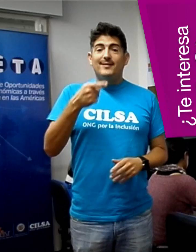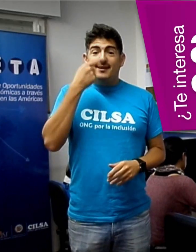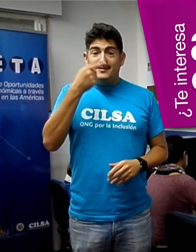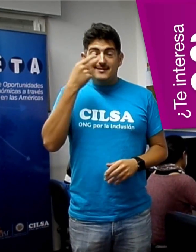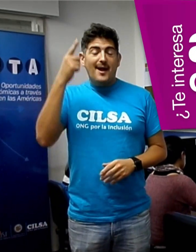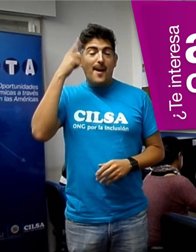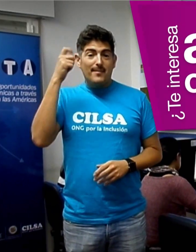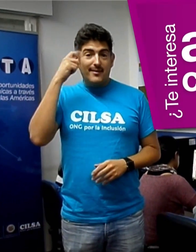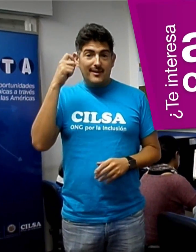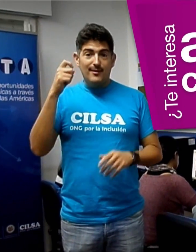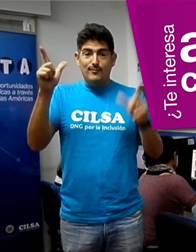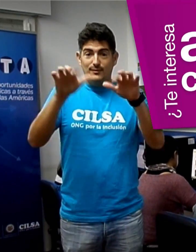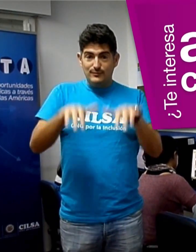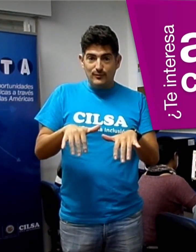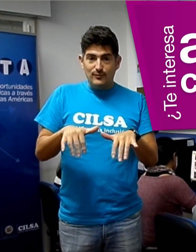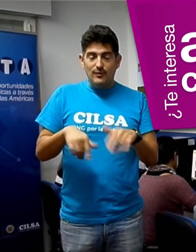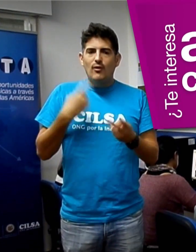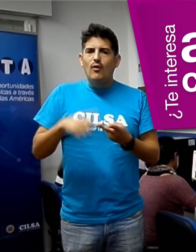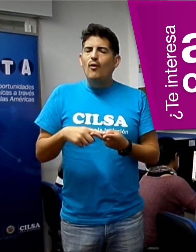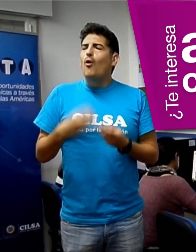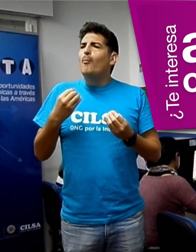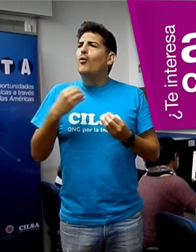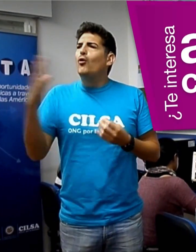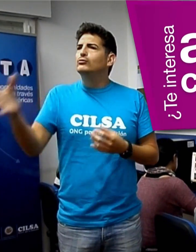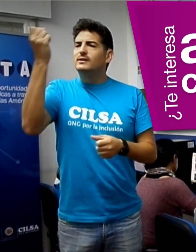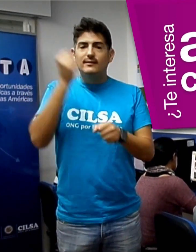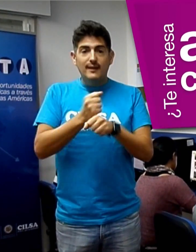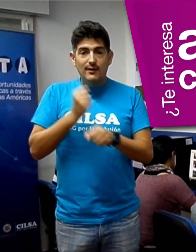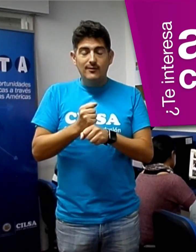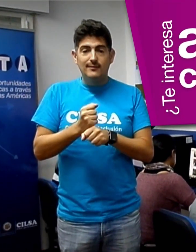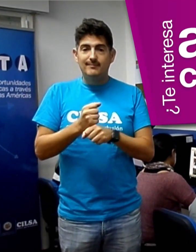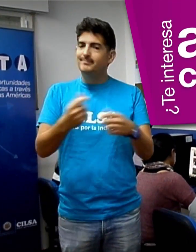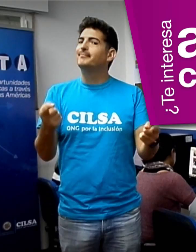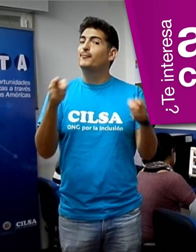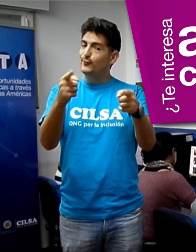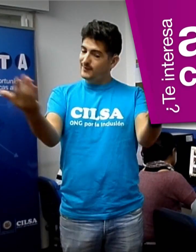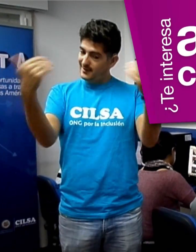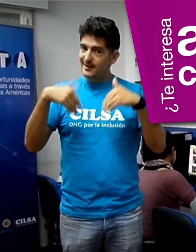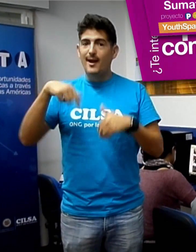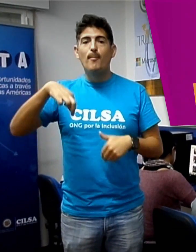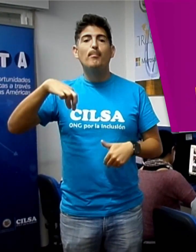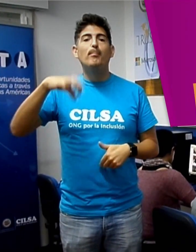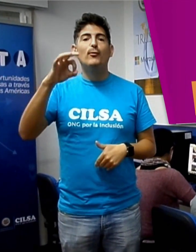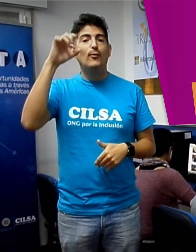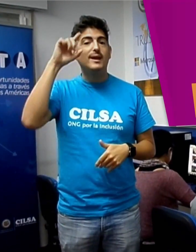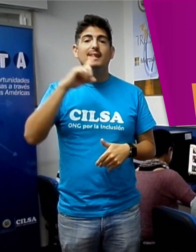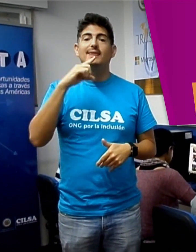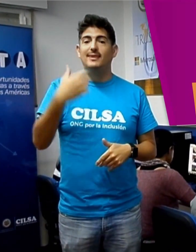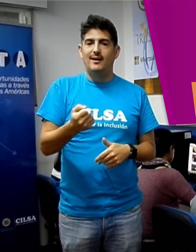¿Te interesa aprender computación? ¿Querés mejorar tus oportunidades laborales o desarrollar un emprendimiento? Sumate al proyecto